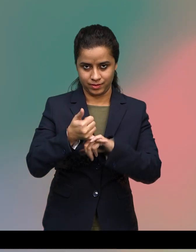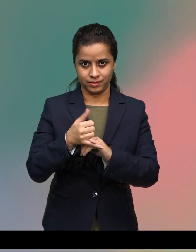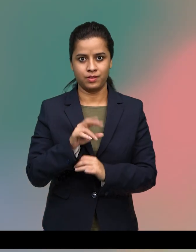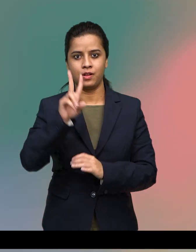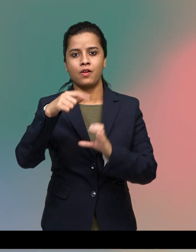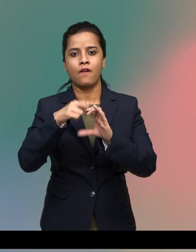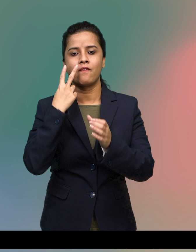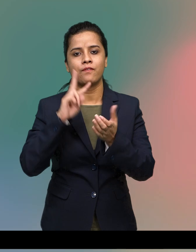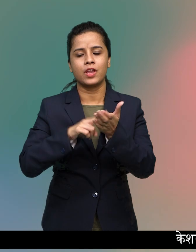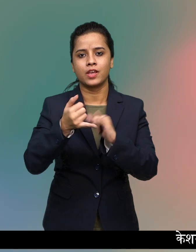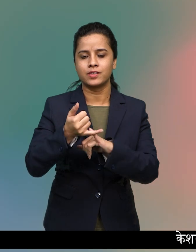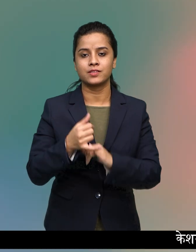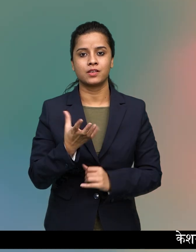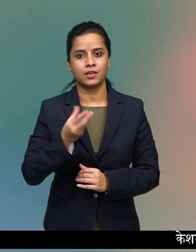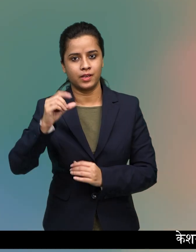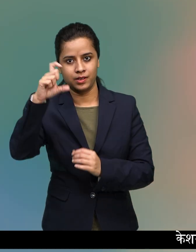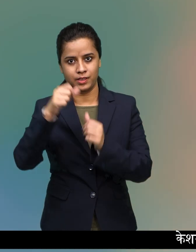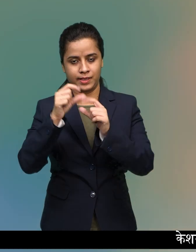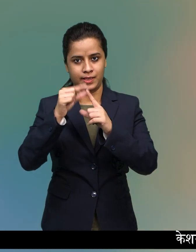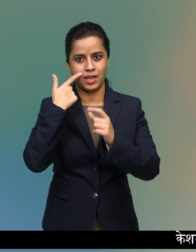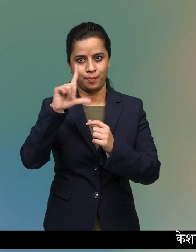शिरा व्हेन्स, केशवाहिन्या कॅपिलरीज.